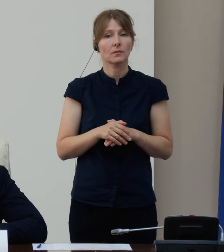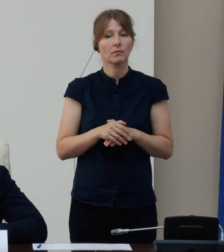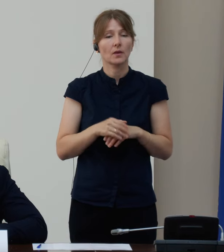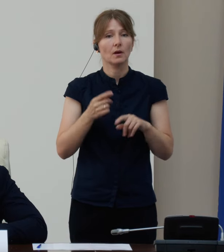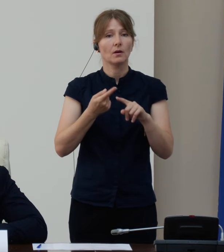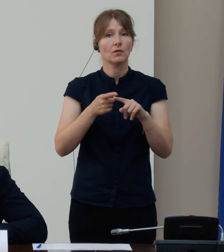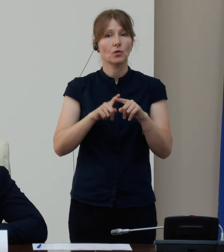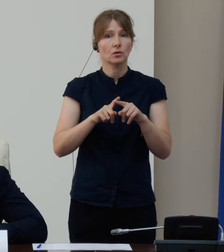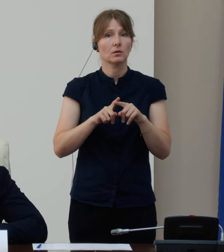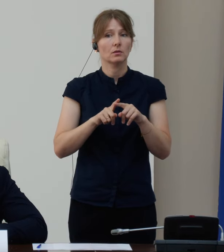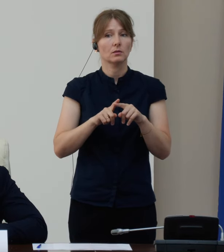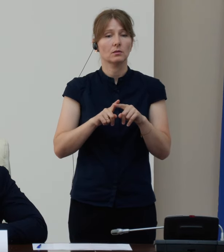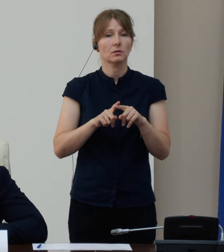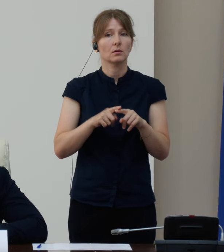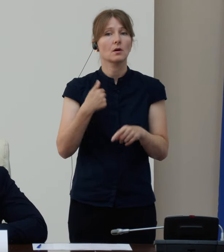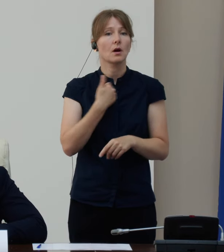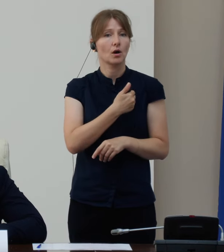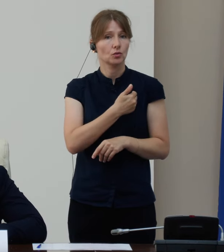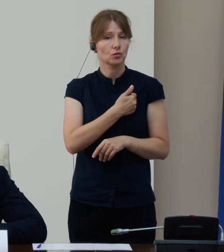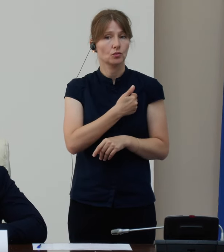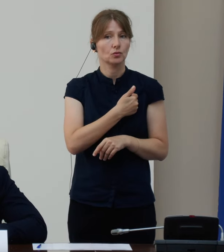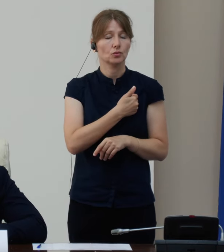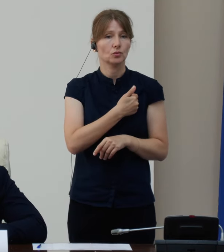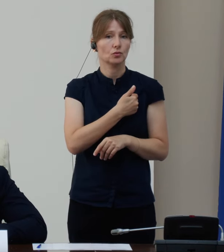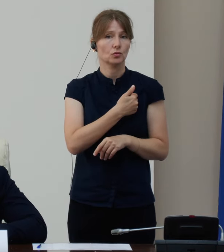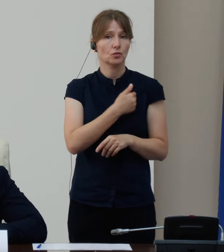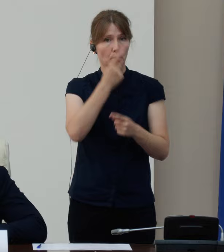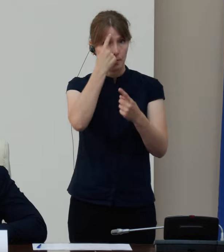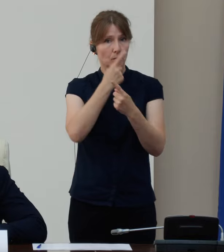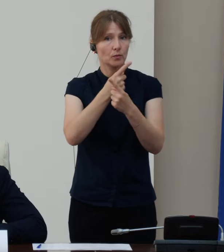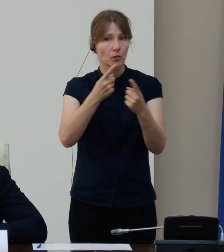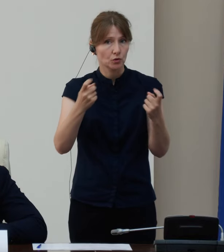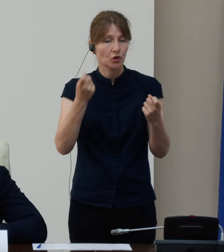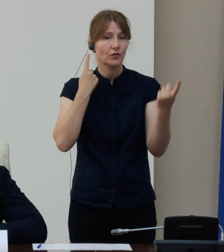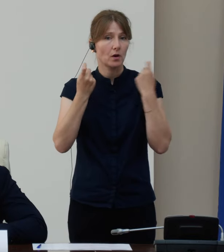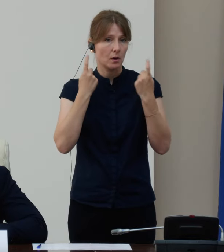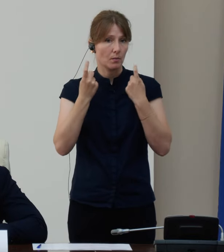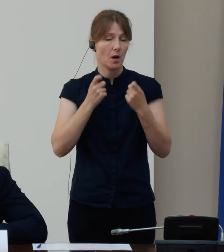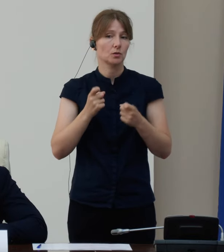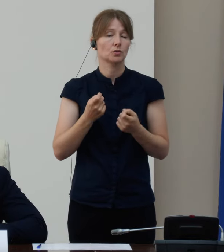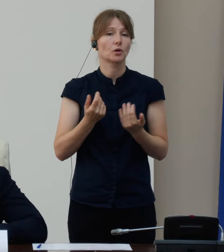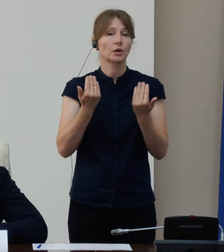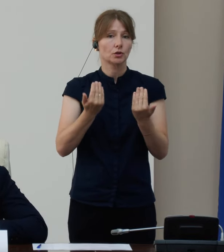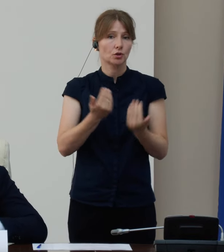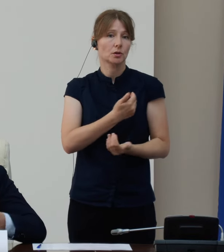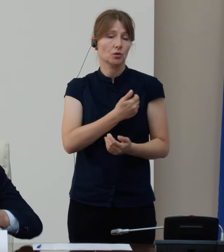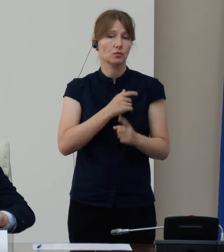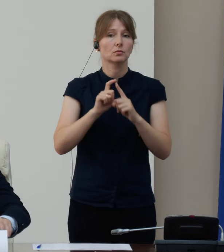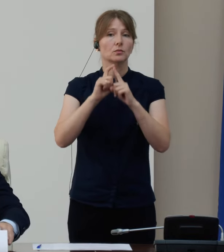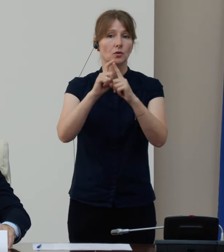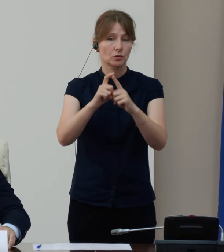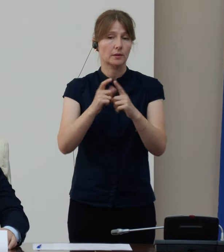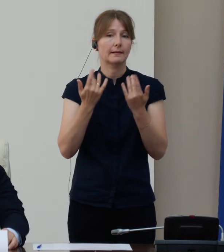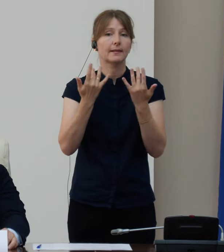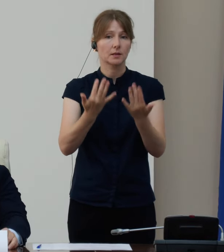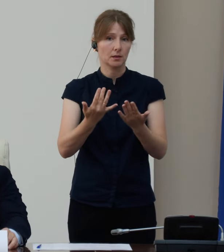Asta este ceea ce am vrut să comunic. Acum aș vrea să ofer cuvântul câțorva colegi